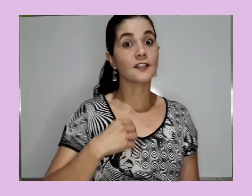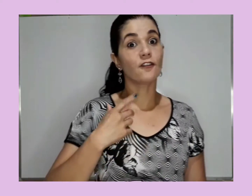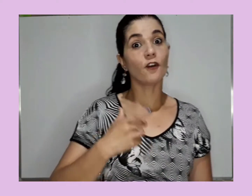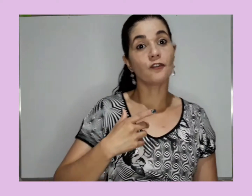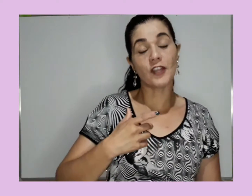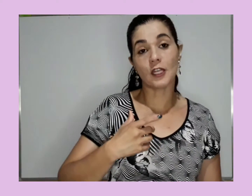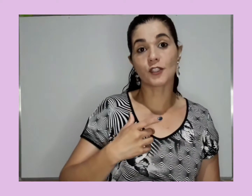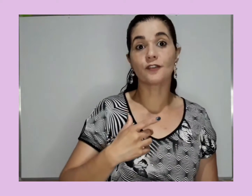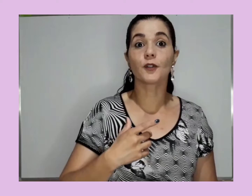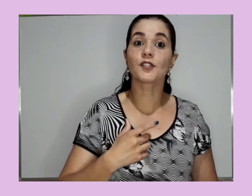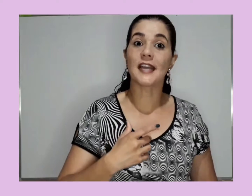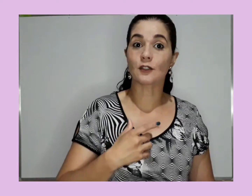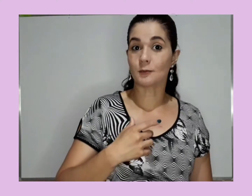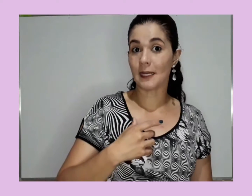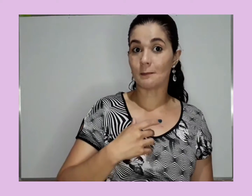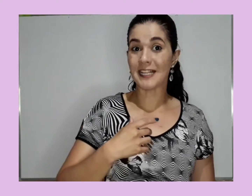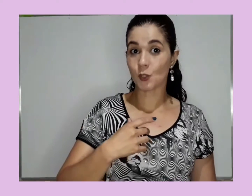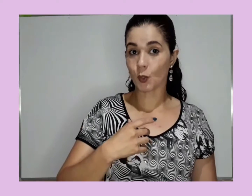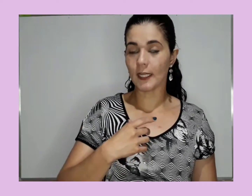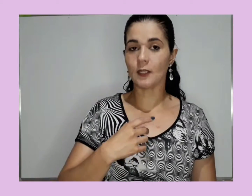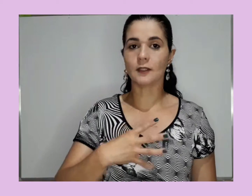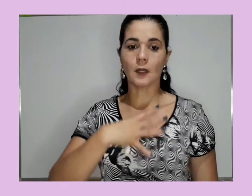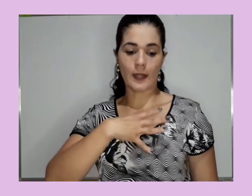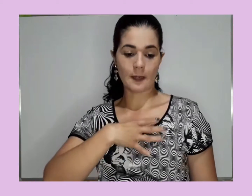for filho, se for do sexo masculino, então é.